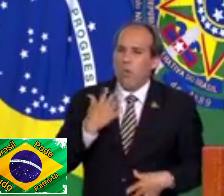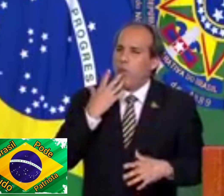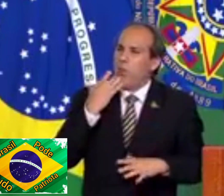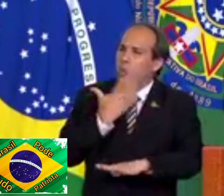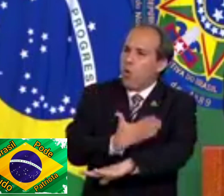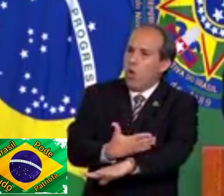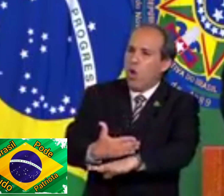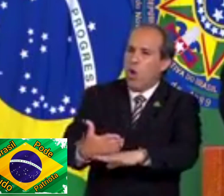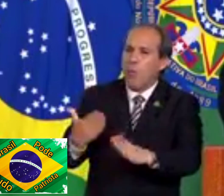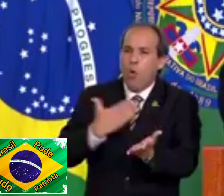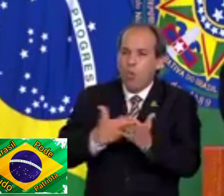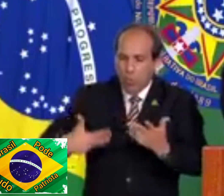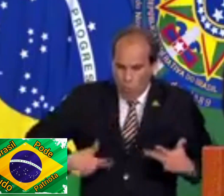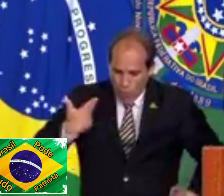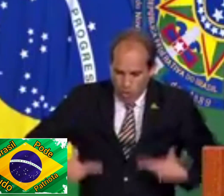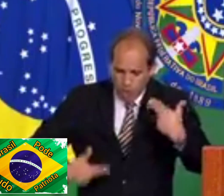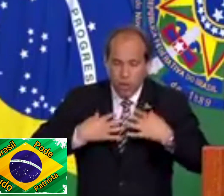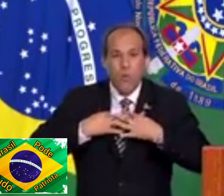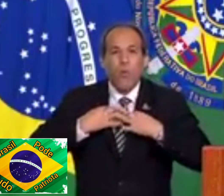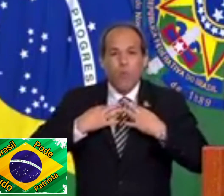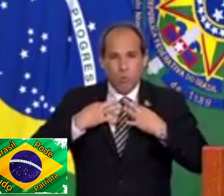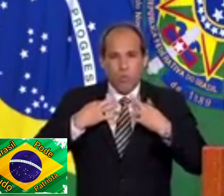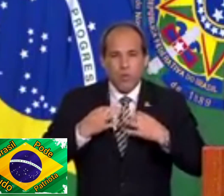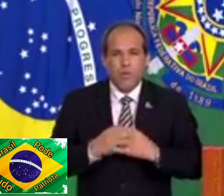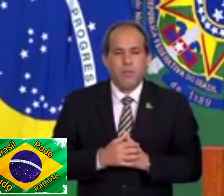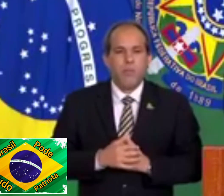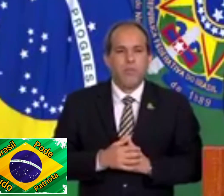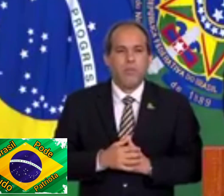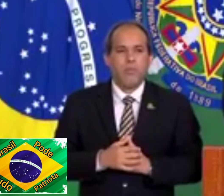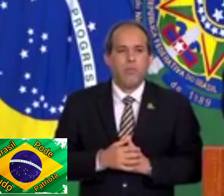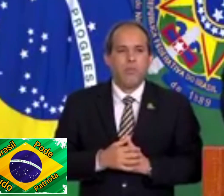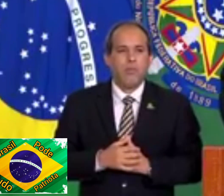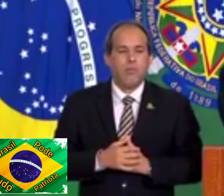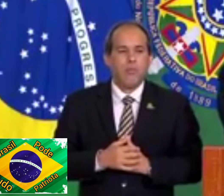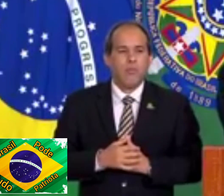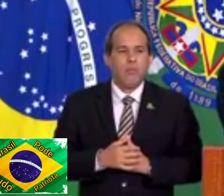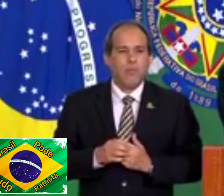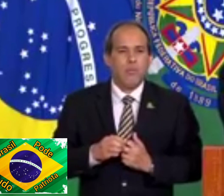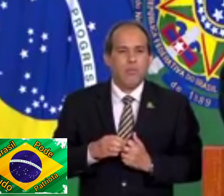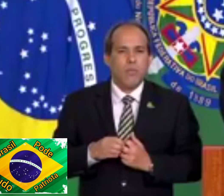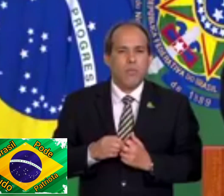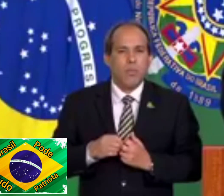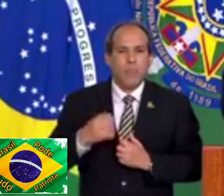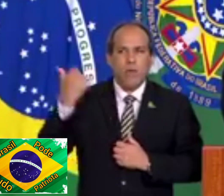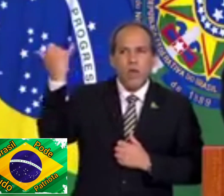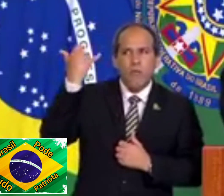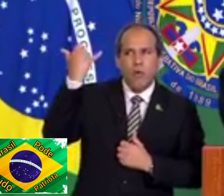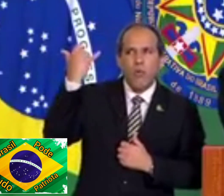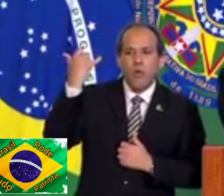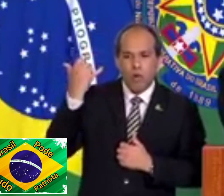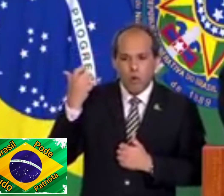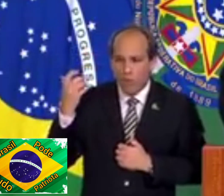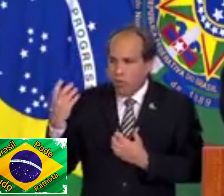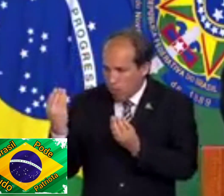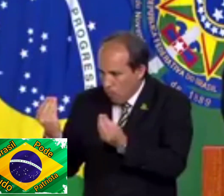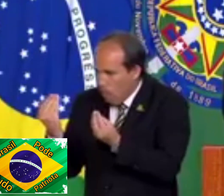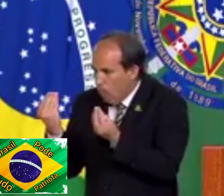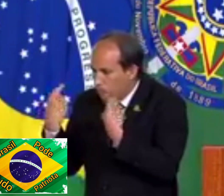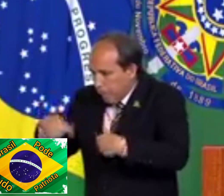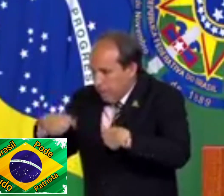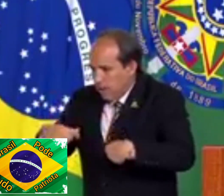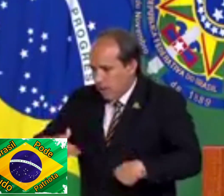começaram a cortar a minha roupa, e eu ouvi algo parecido como, vamos operar ou vamos